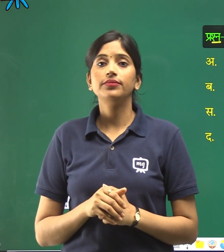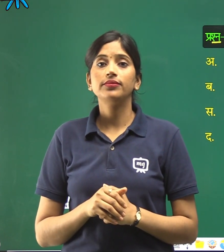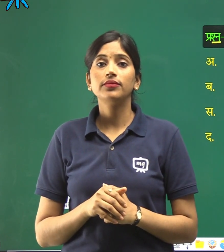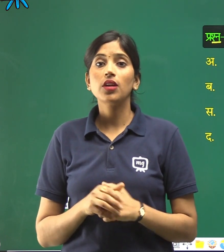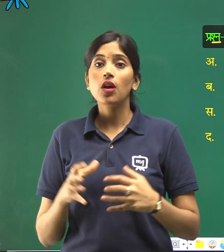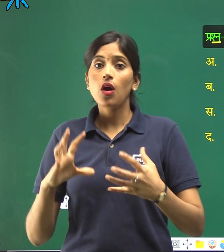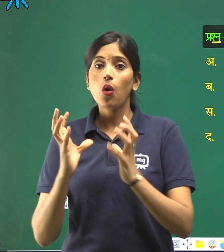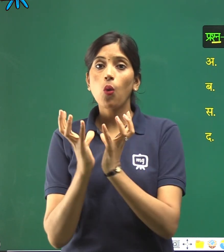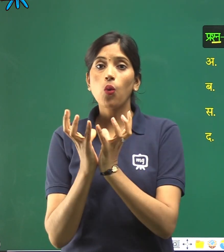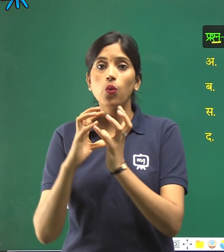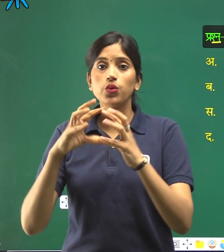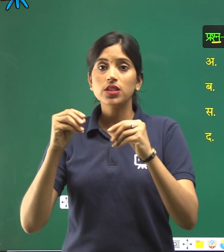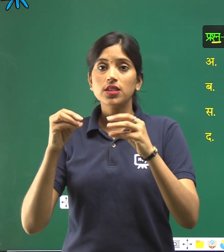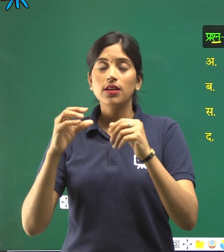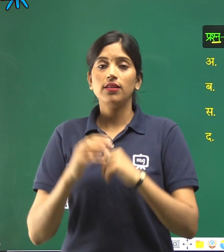घोंसला।